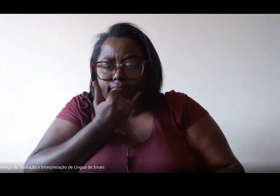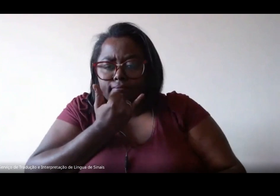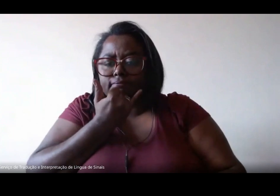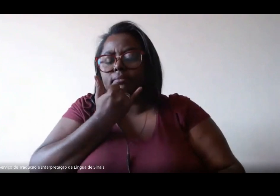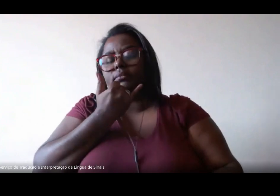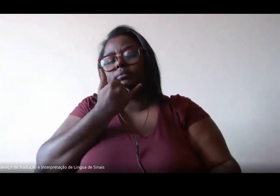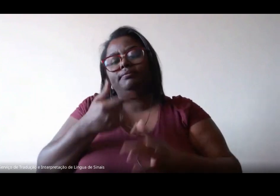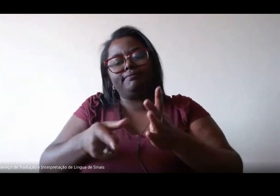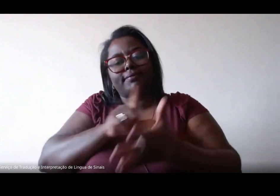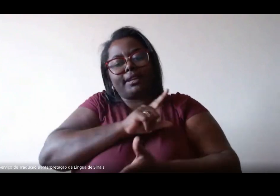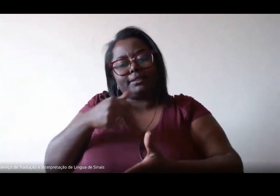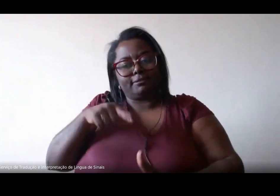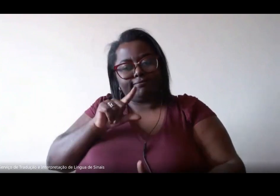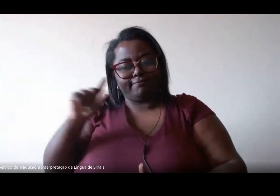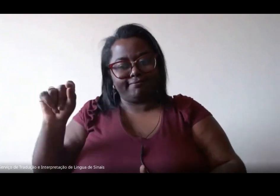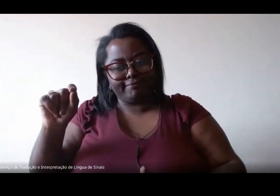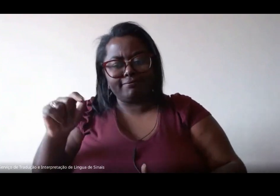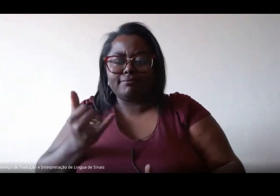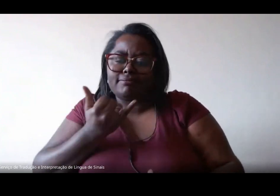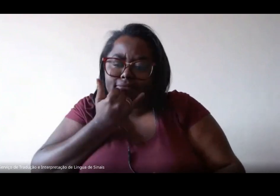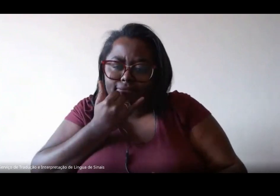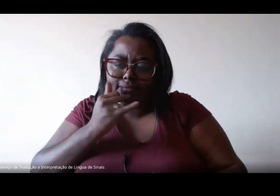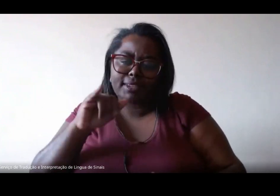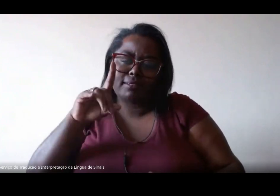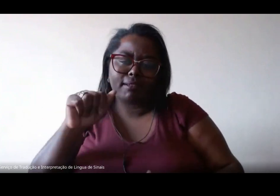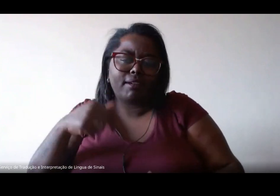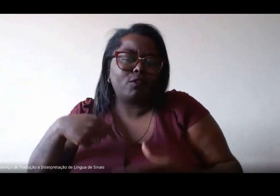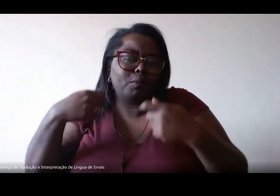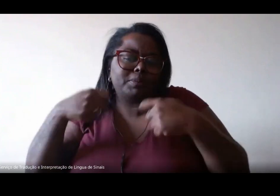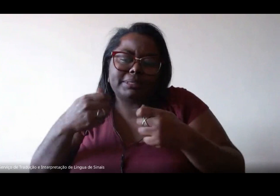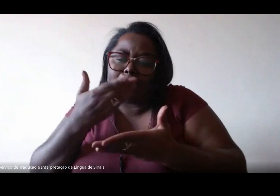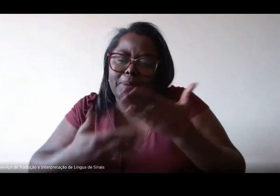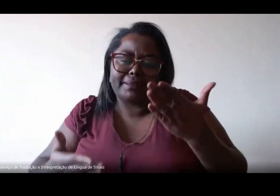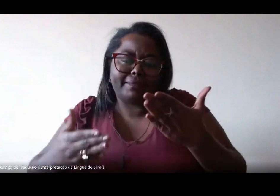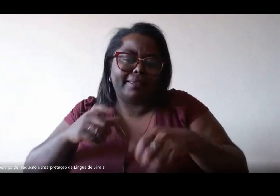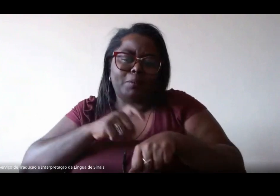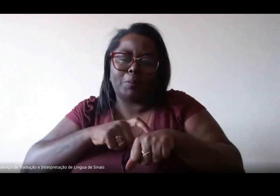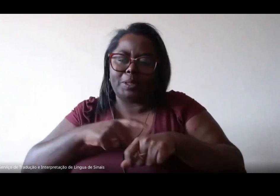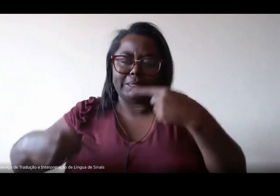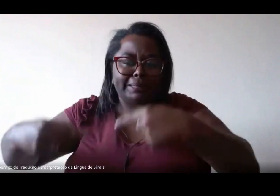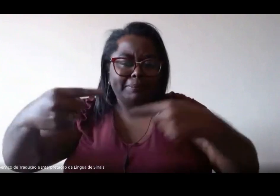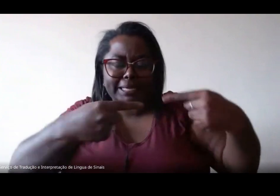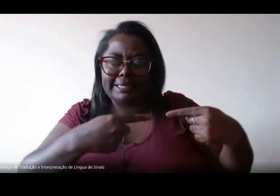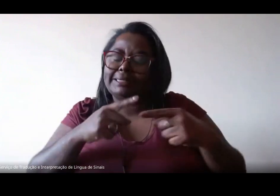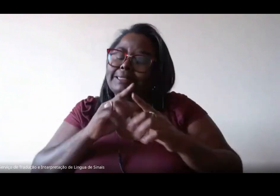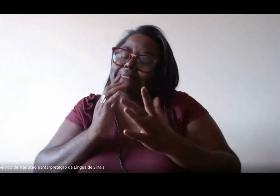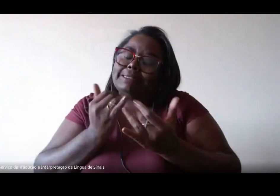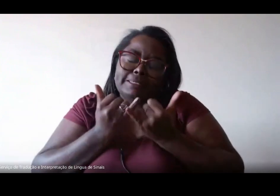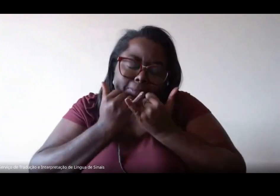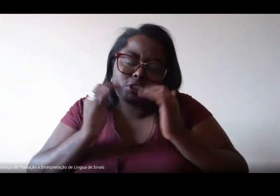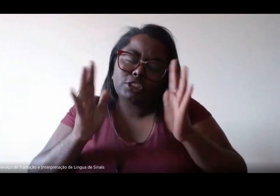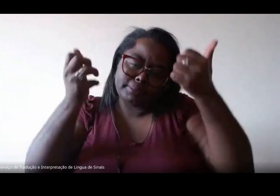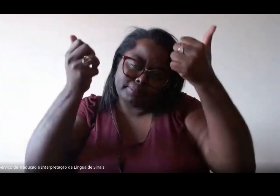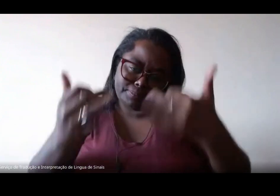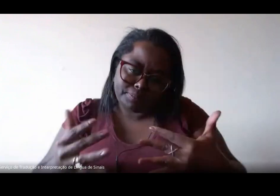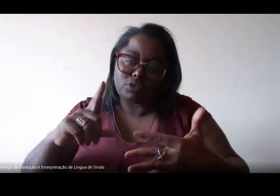especialmente a minha colega Ida, que vai falar na sequência, vou ter que perder a parte principalmente do debate, mas já